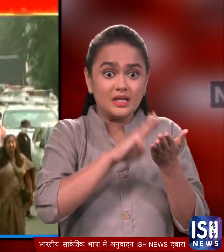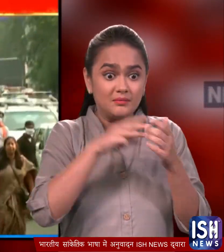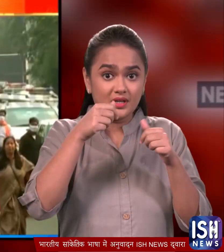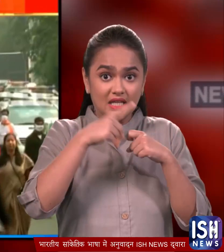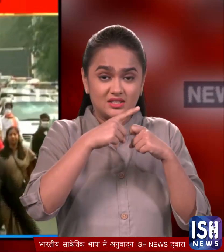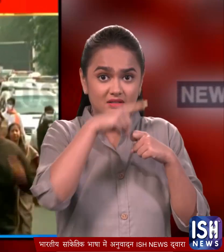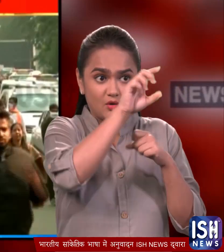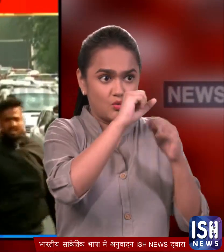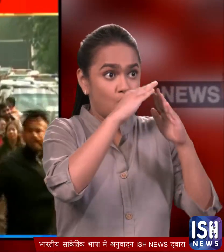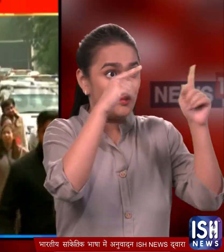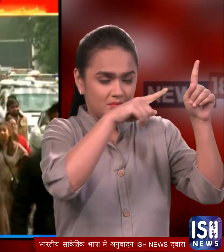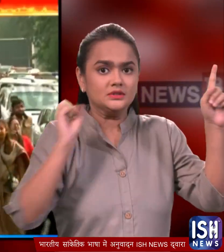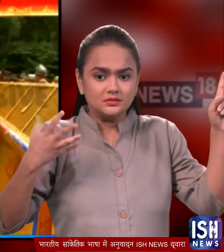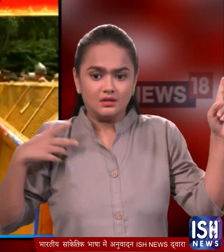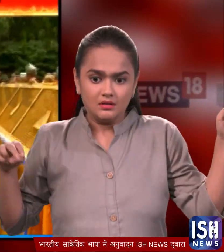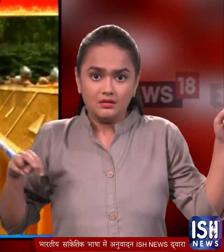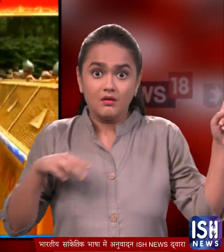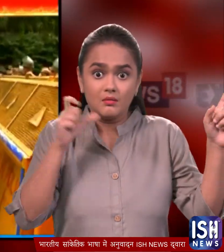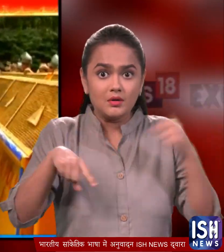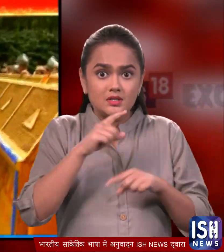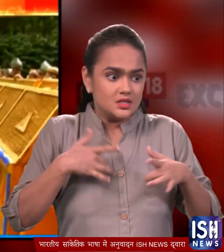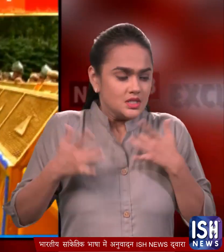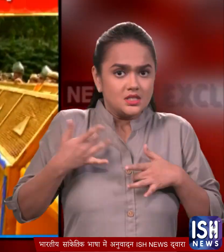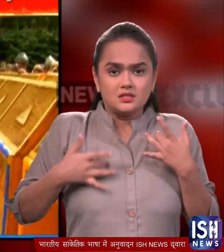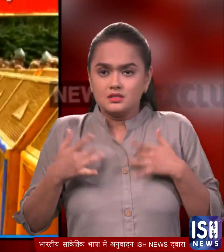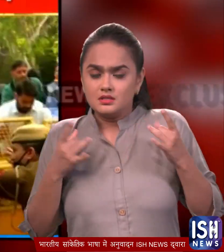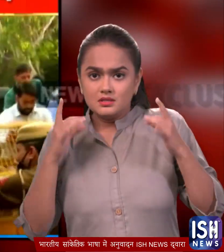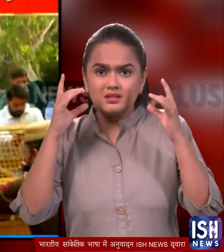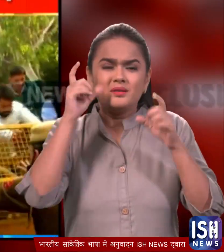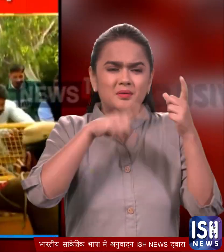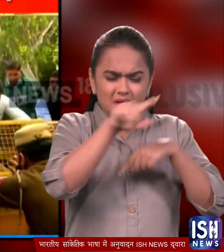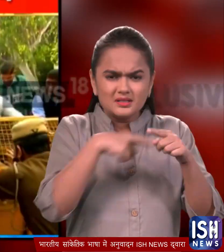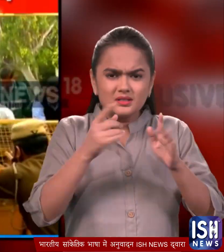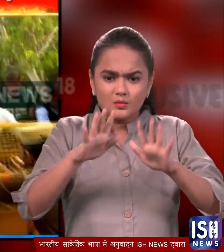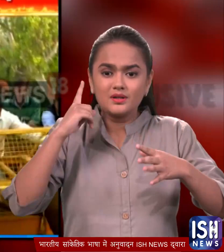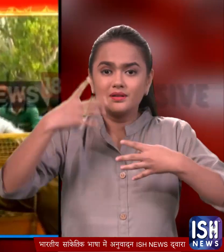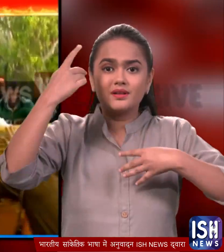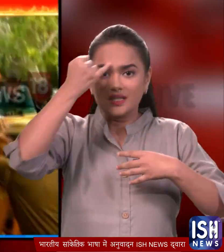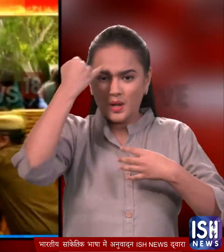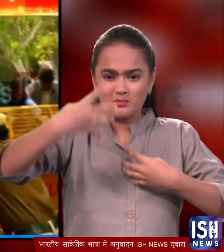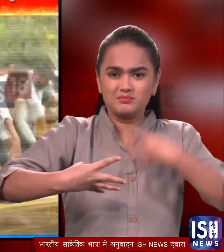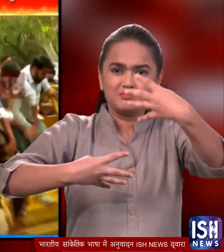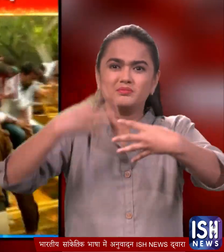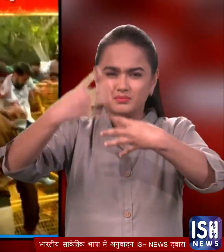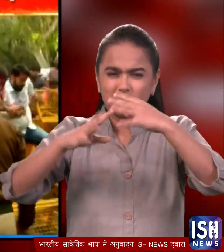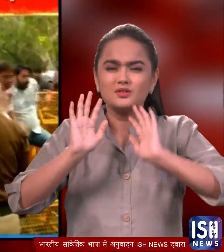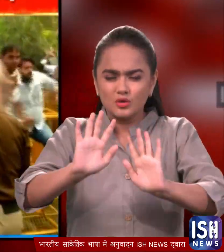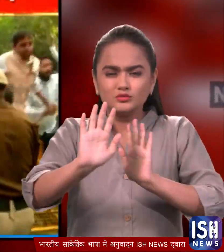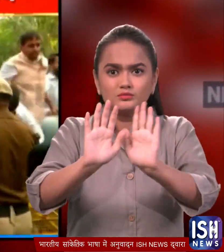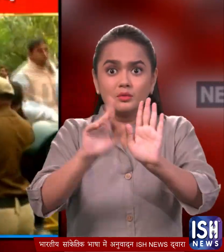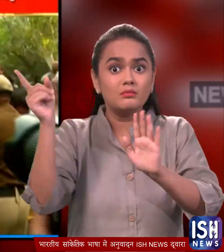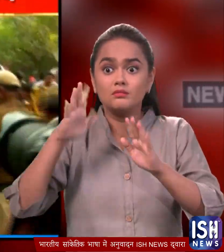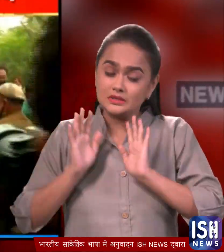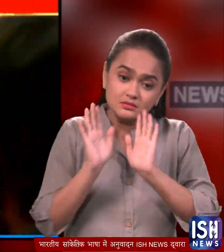बढ़े तो कार्यकर्ताओं का उत्साह बढ़ गया। उत्साहित कार्यकर्ता उन्हें रोकने के लिए की गई बैरिकेडिंग को गिराने की कोशिश करने लगे। रास्ते की